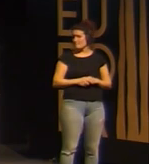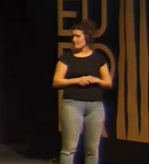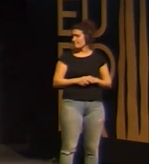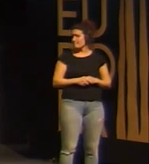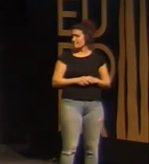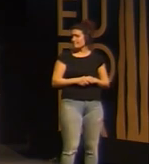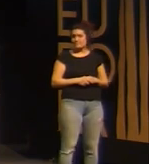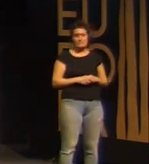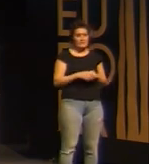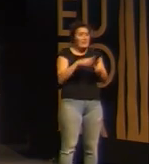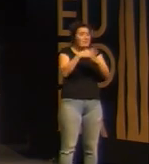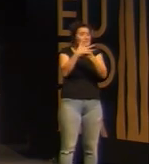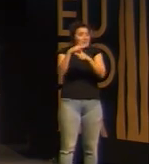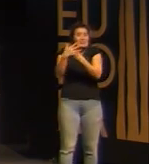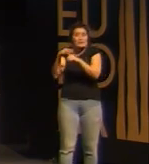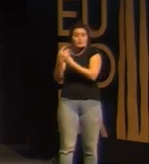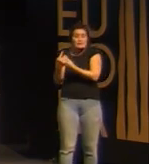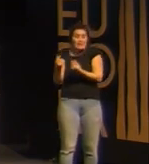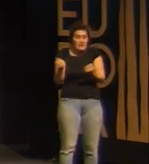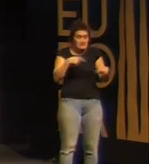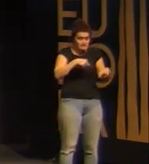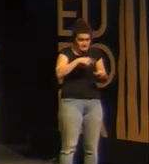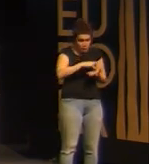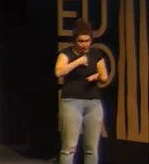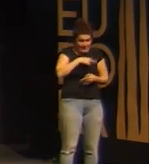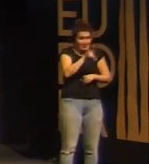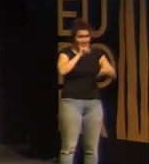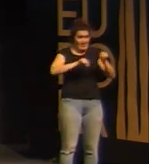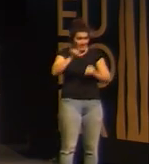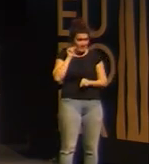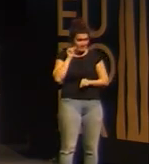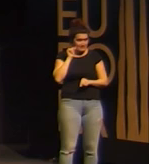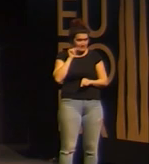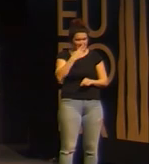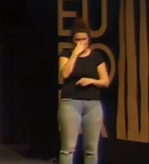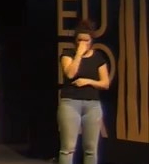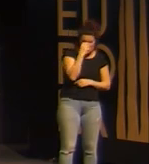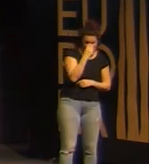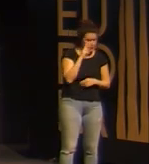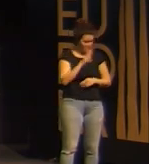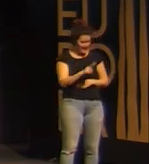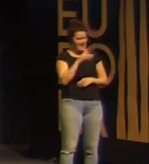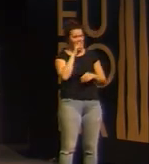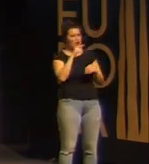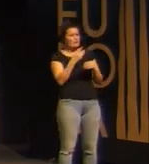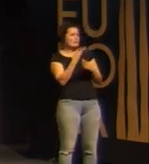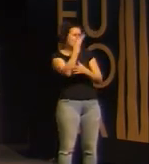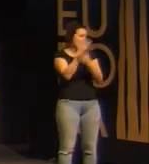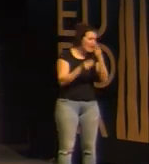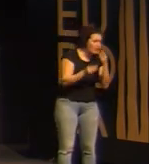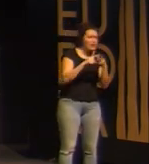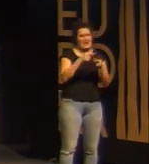bueno las circunstancias nos llevan a tomar decisiones y es súper curioso y vienen las fundaciones y las asociaciones y